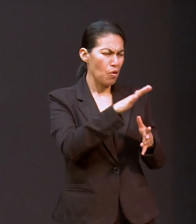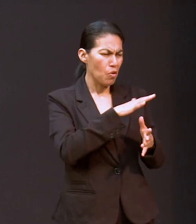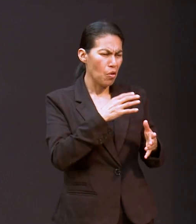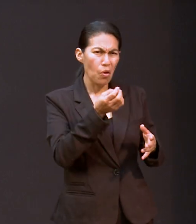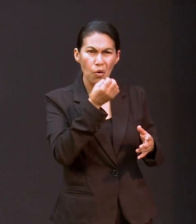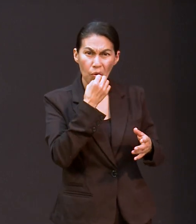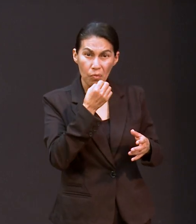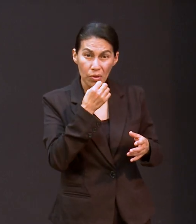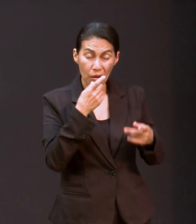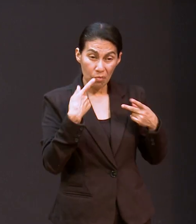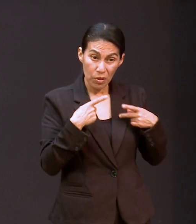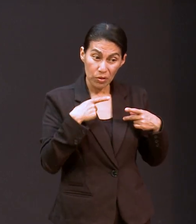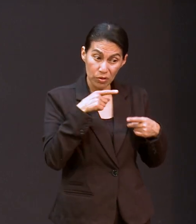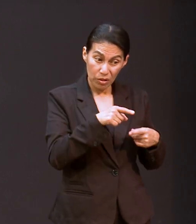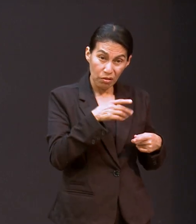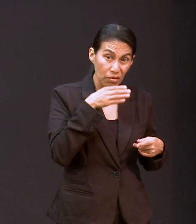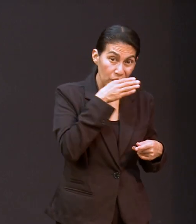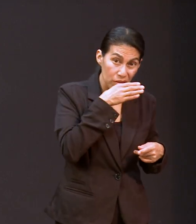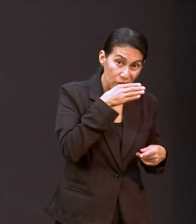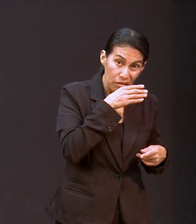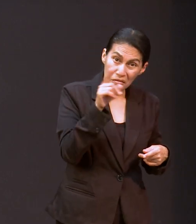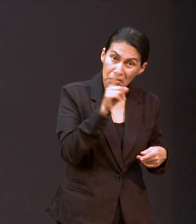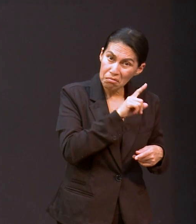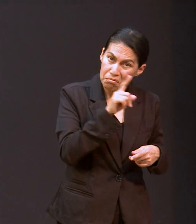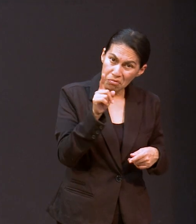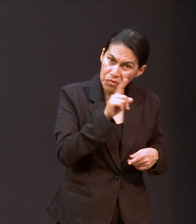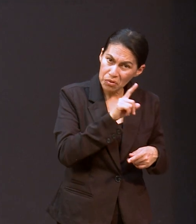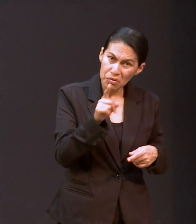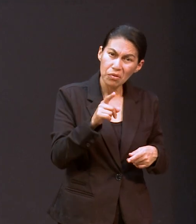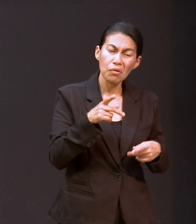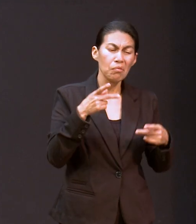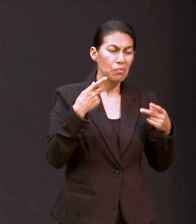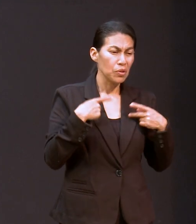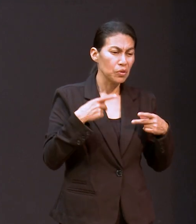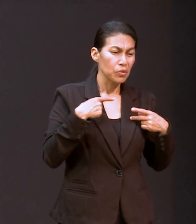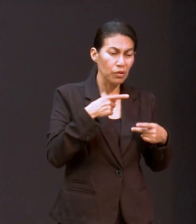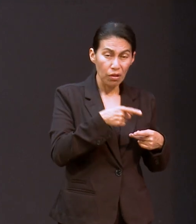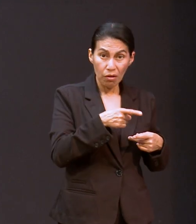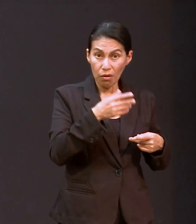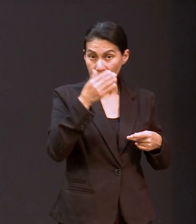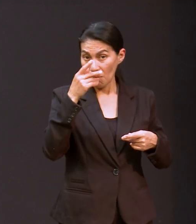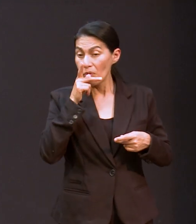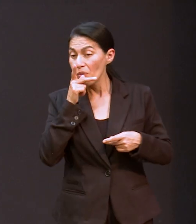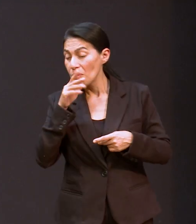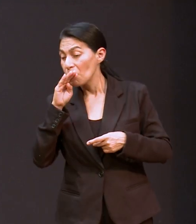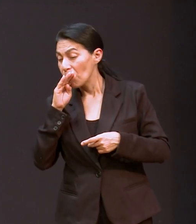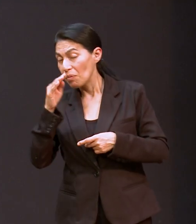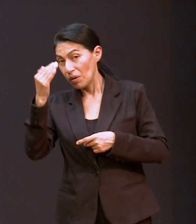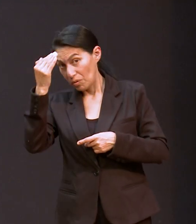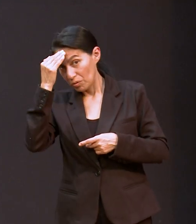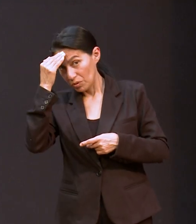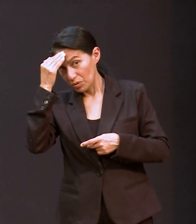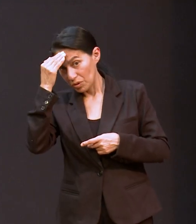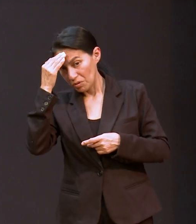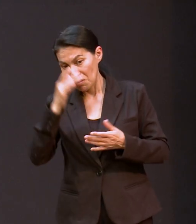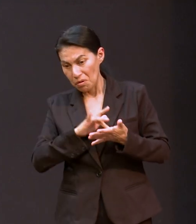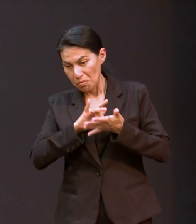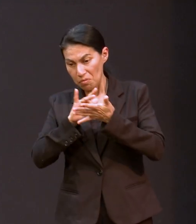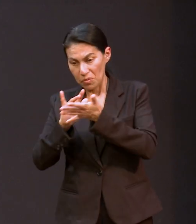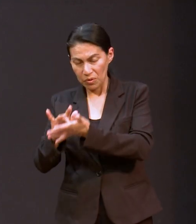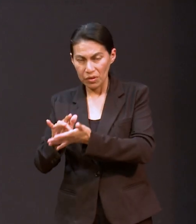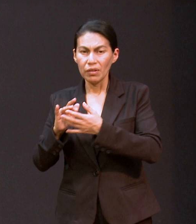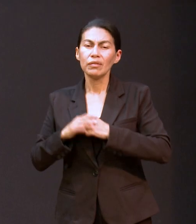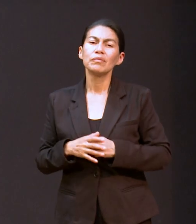refrigerador todo todo entero personas que no eran cristianas personas que que conocieron a mis padres